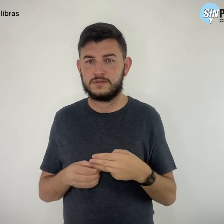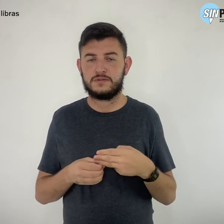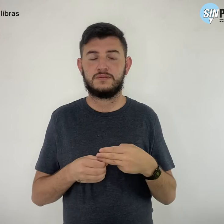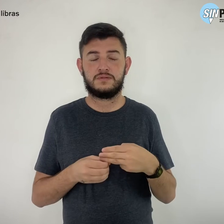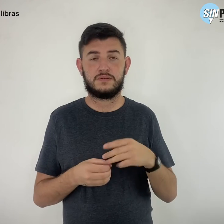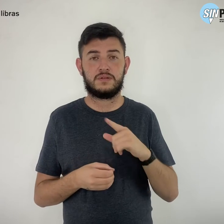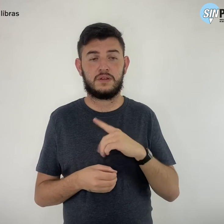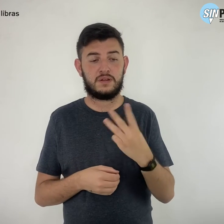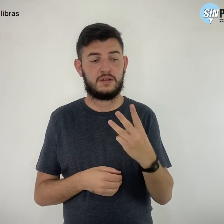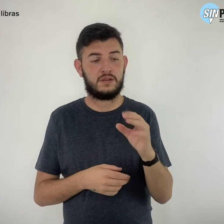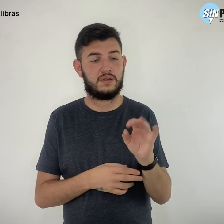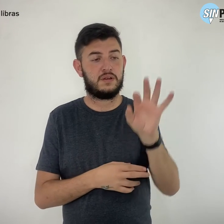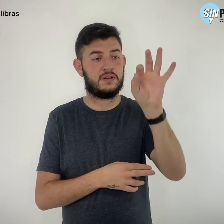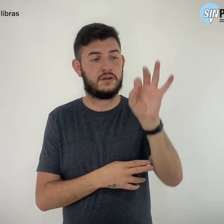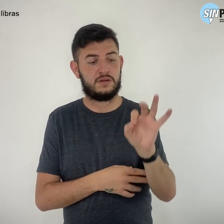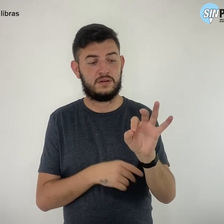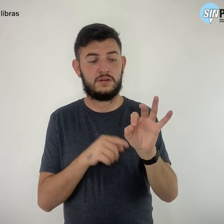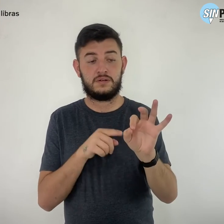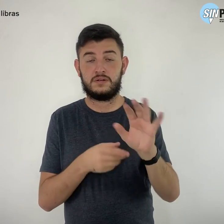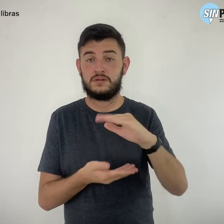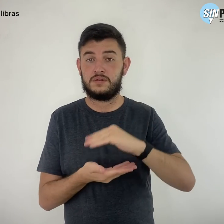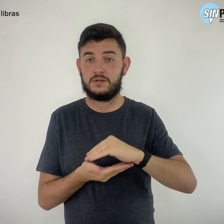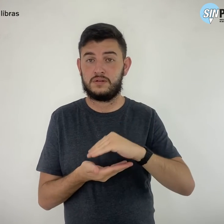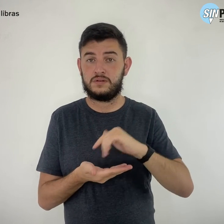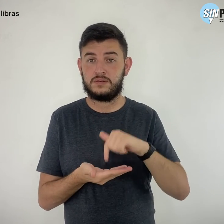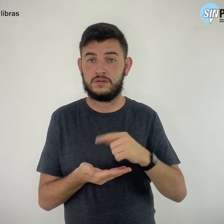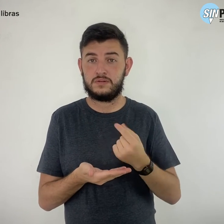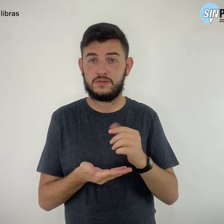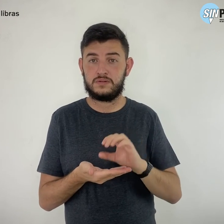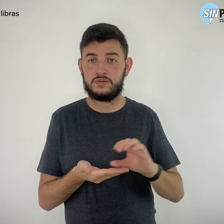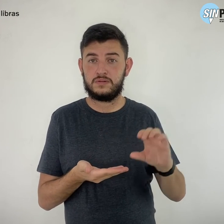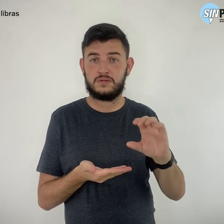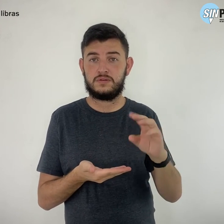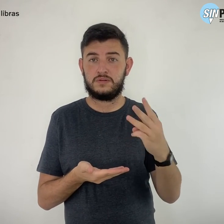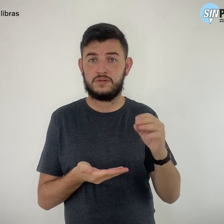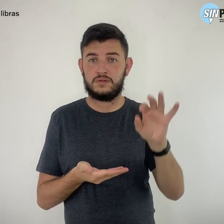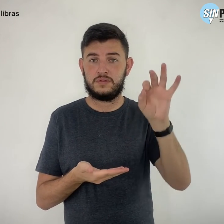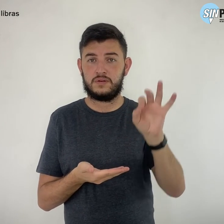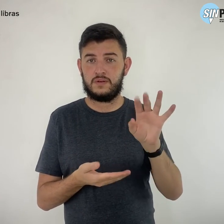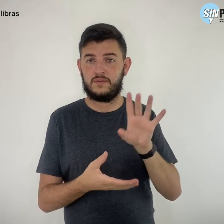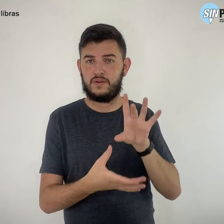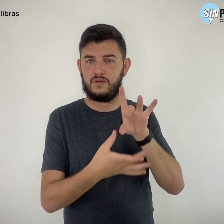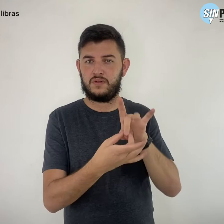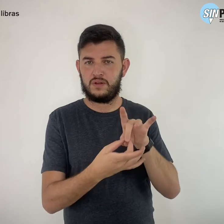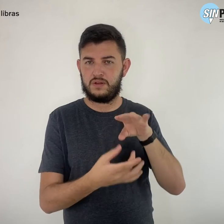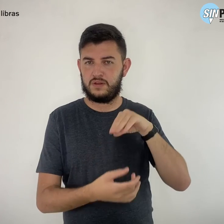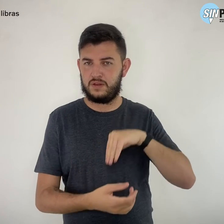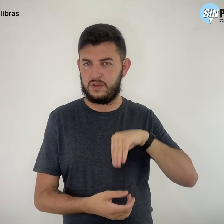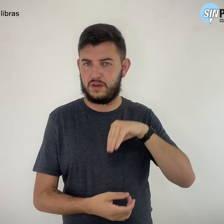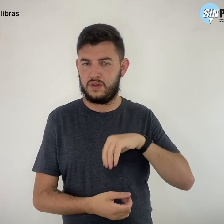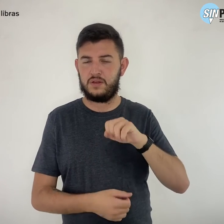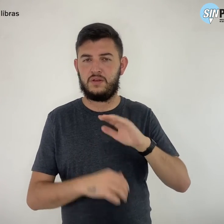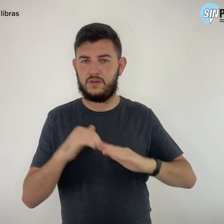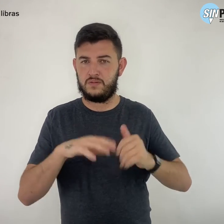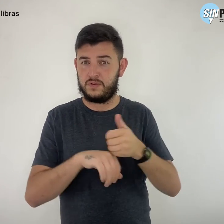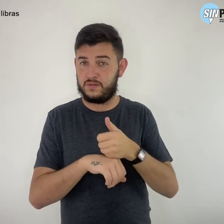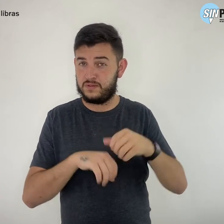dos 30% do fundo não vinculados aos salários dos profissionais da educação.